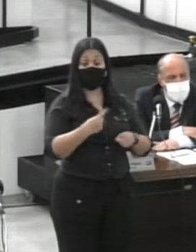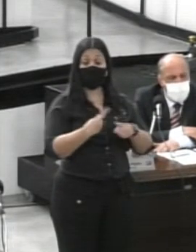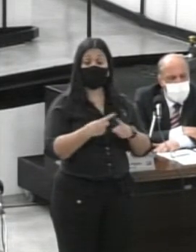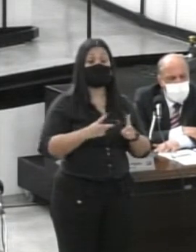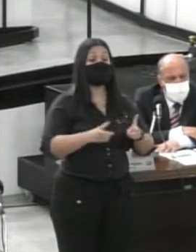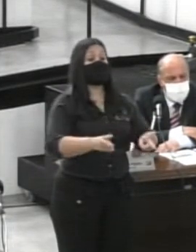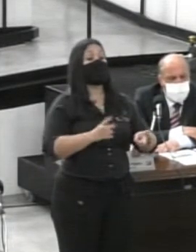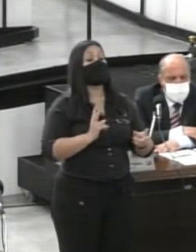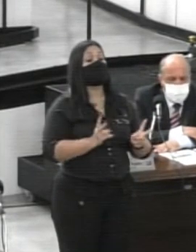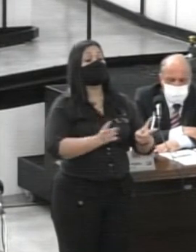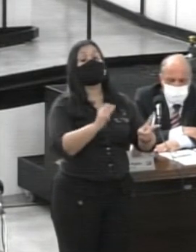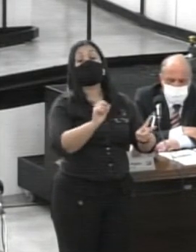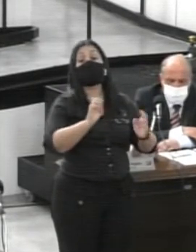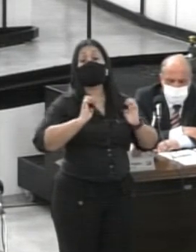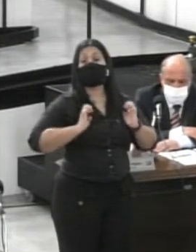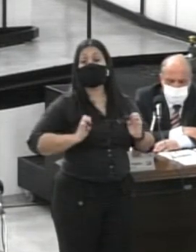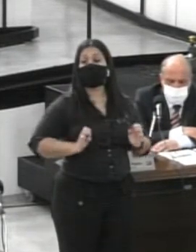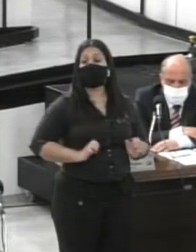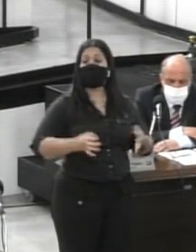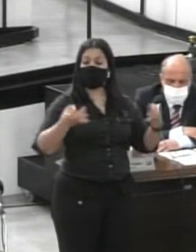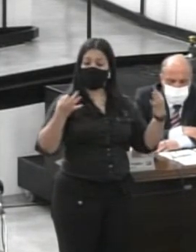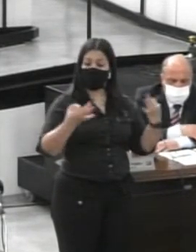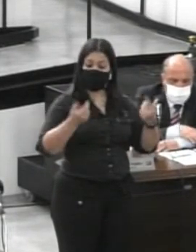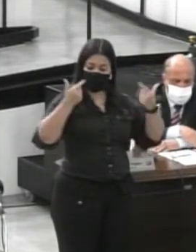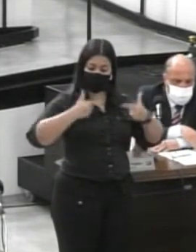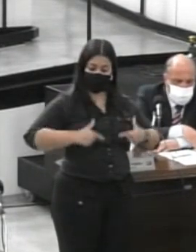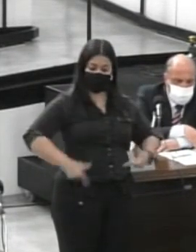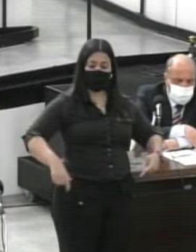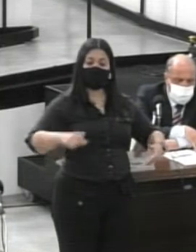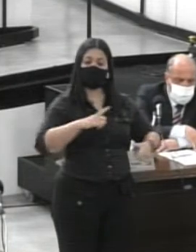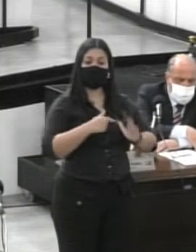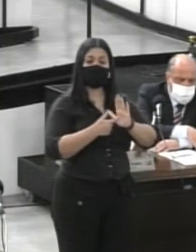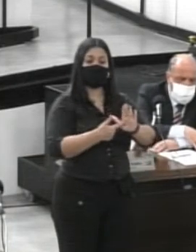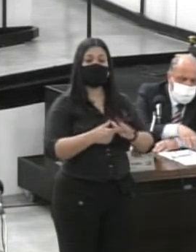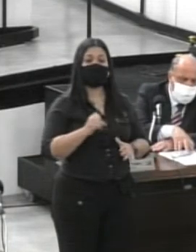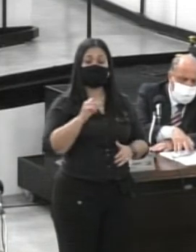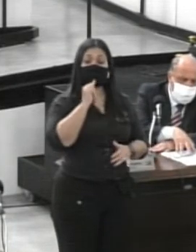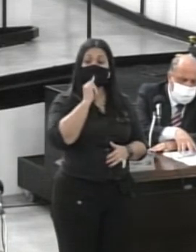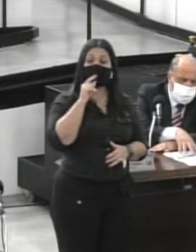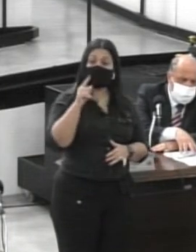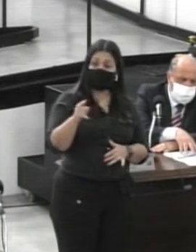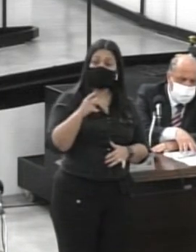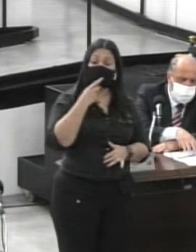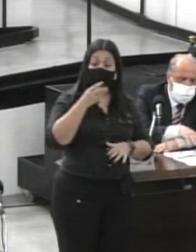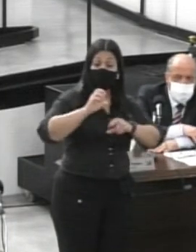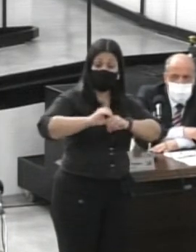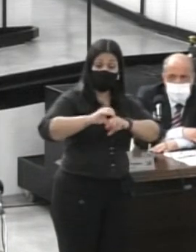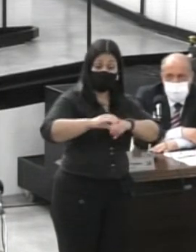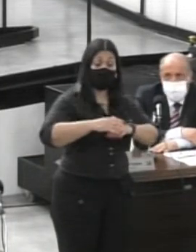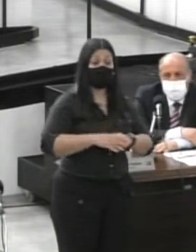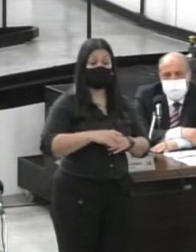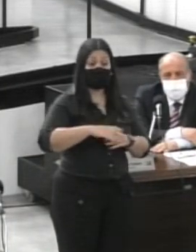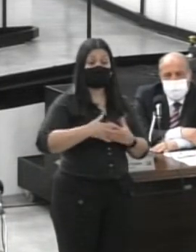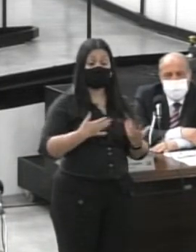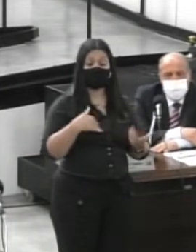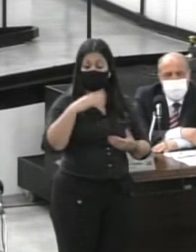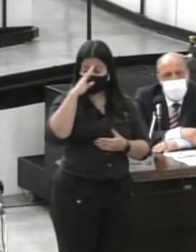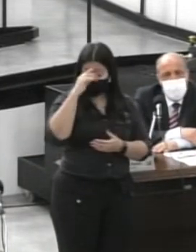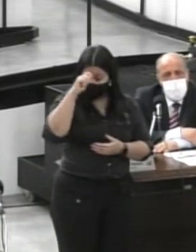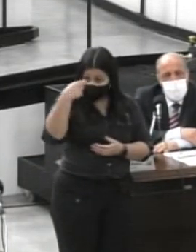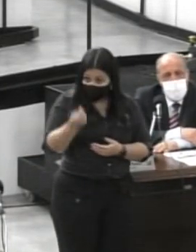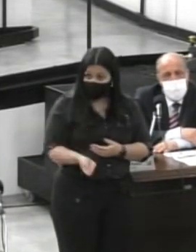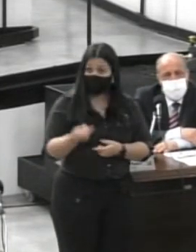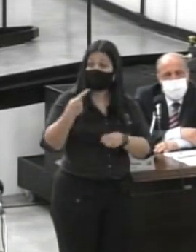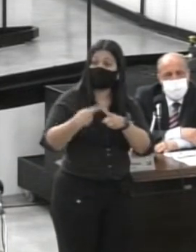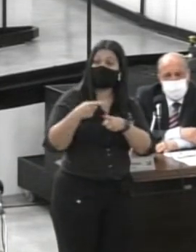é a honestidade, é a situação que está sendo vista aí. Quando você estava na habitação, eu já tirava o chapéu para você, pela tua capacidade